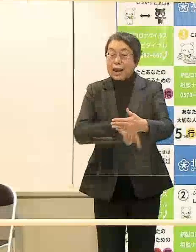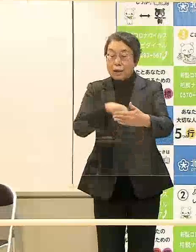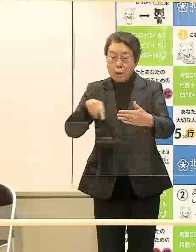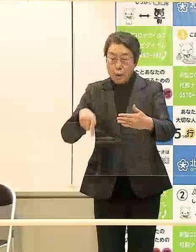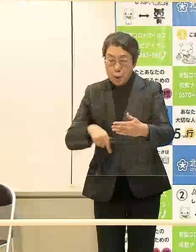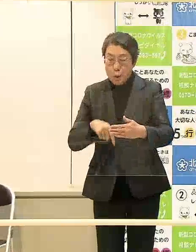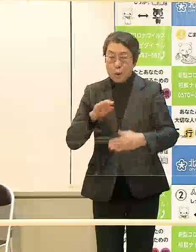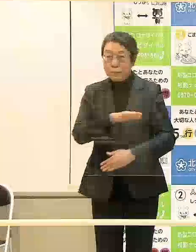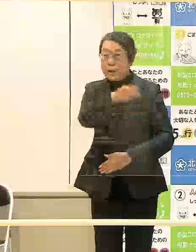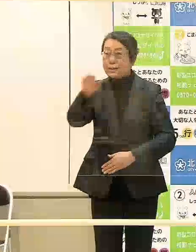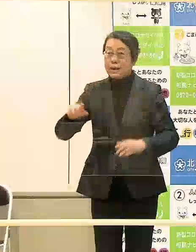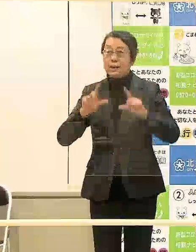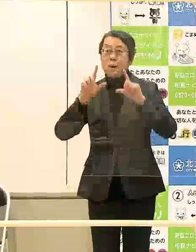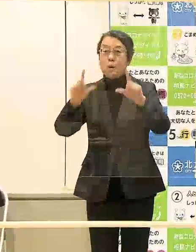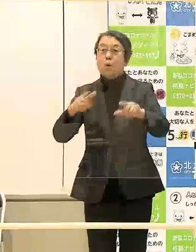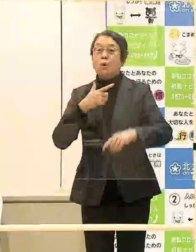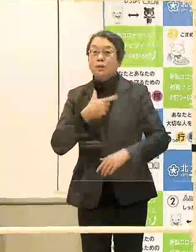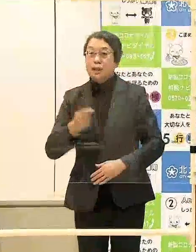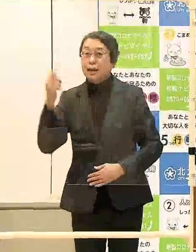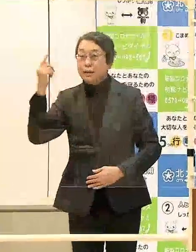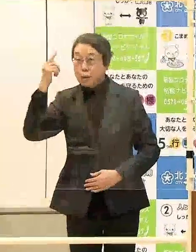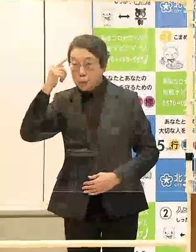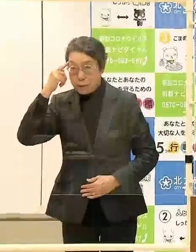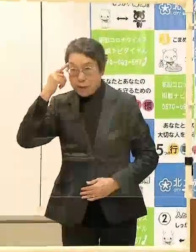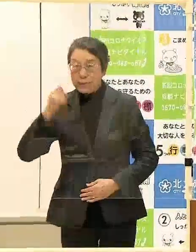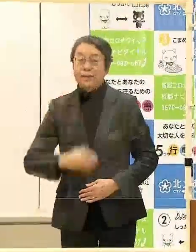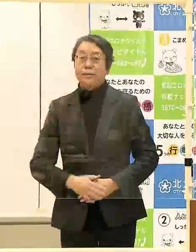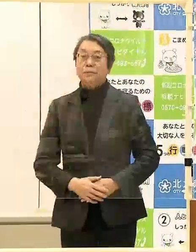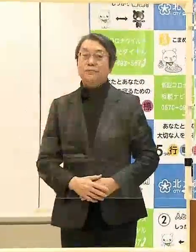皆様にお知らせをしたいと思います